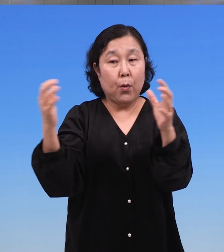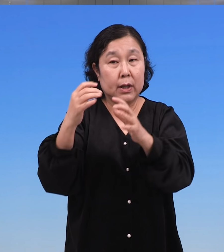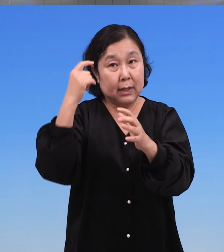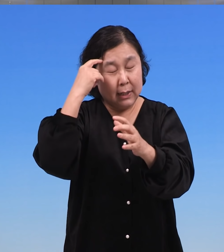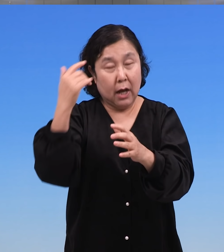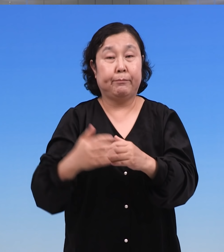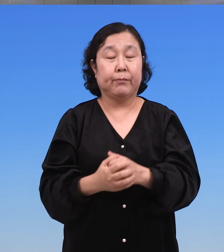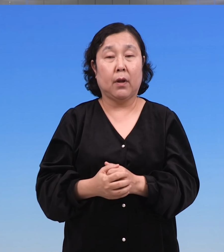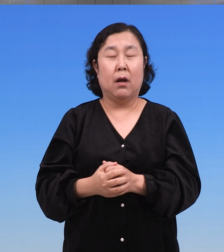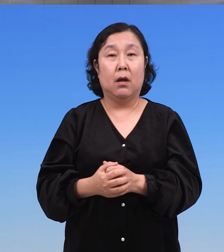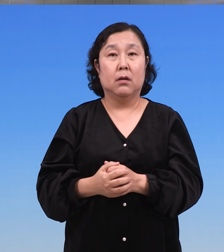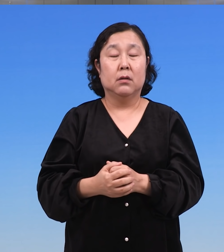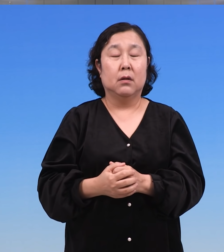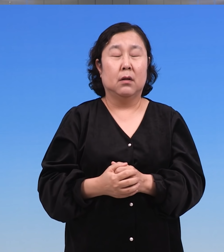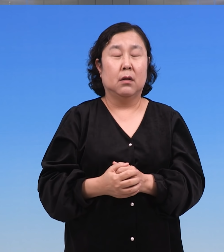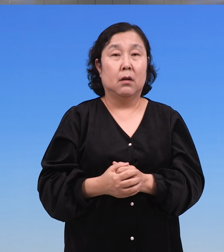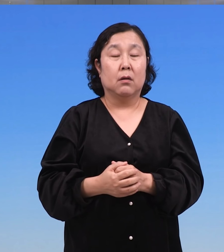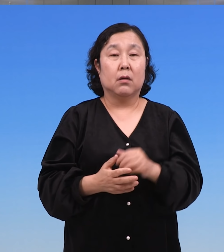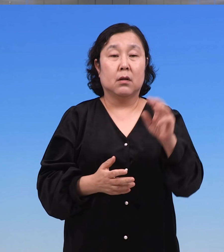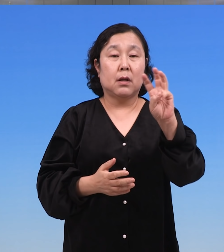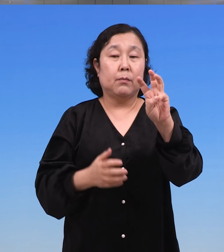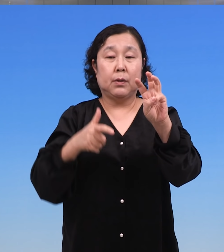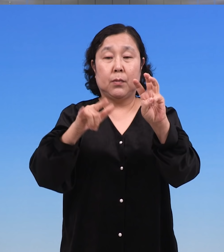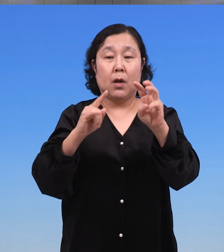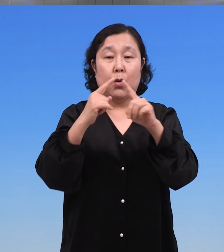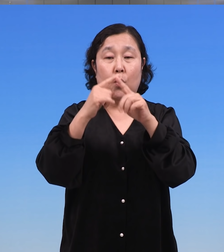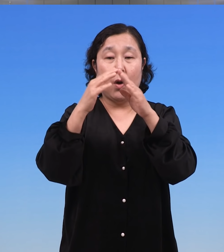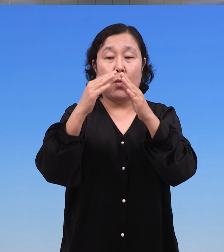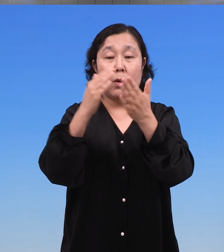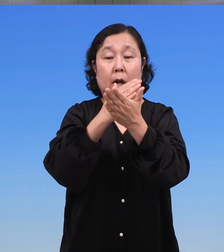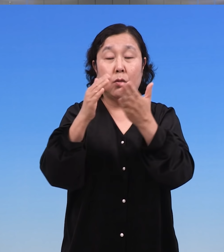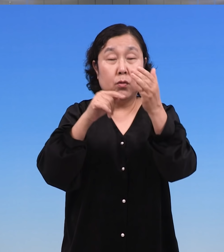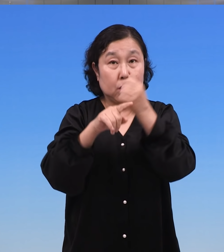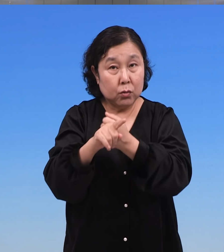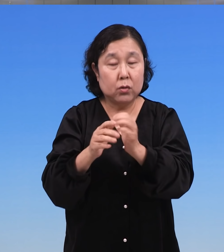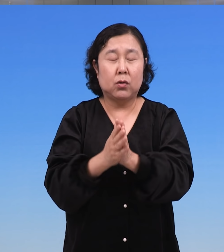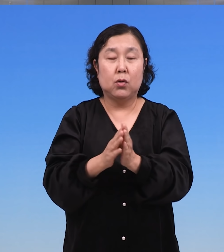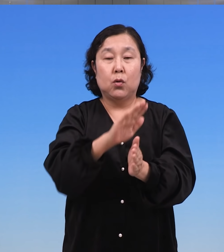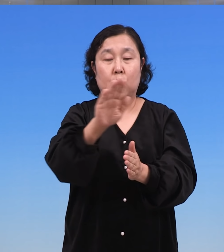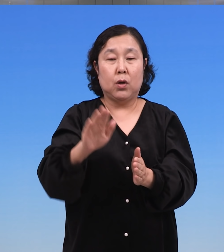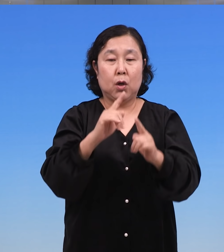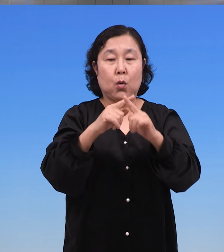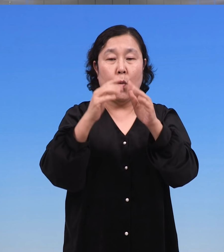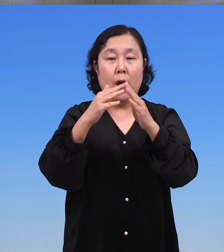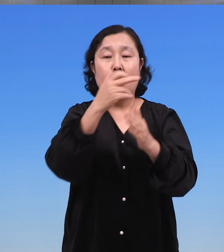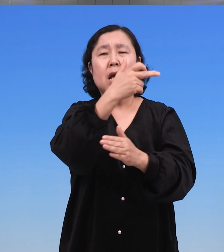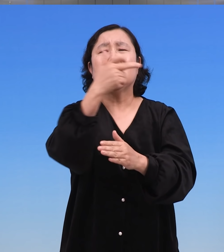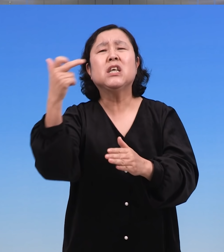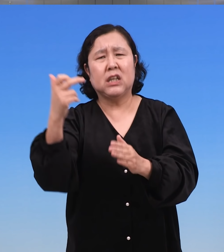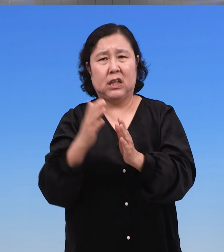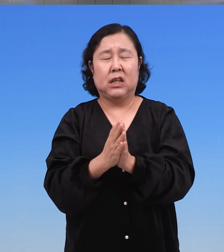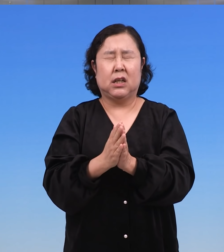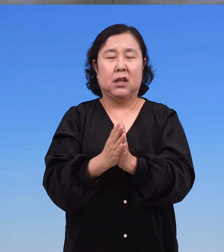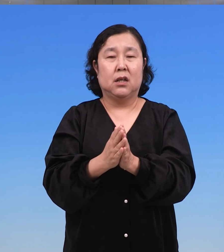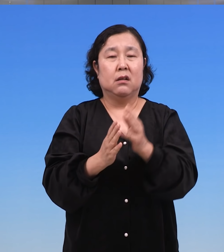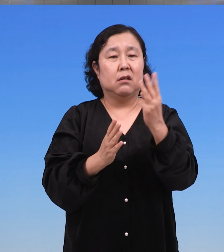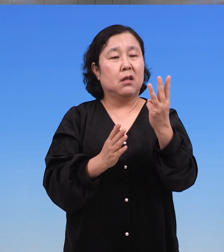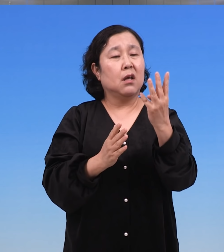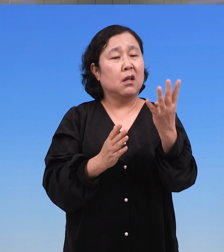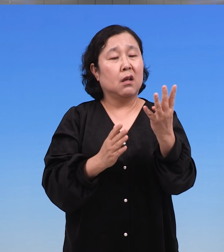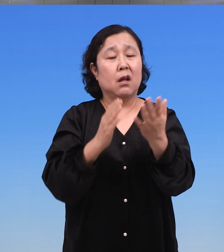겁니다. 왜 30개 교회로 나누기로 했느냐 하면은 현실적으로 우리 교회 사이즈에